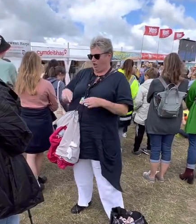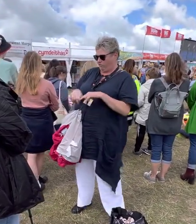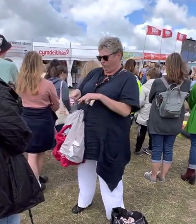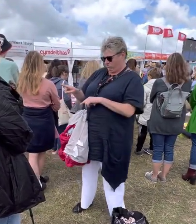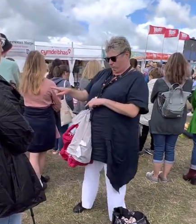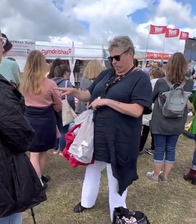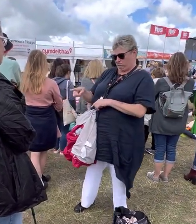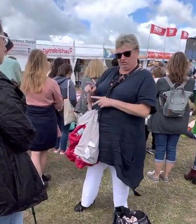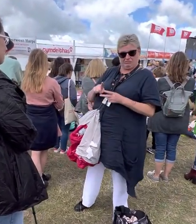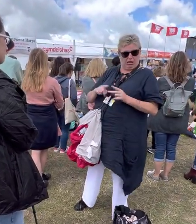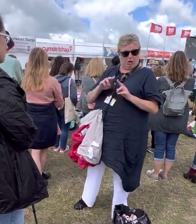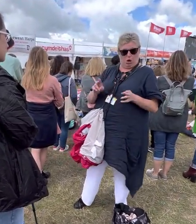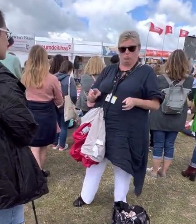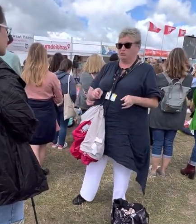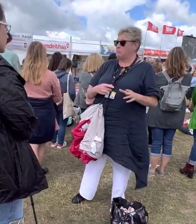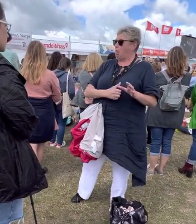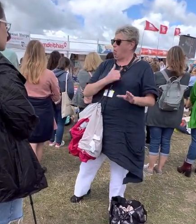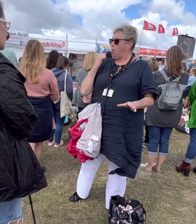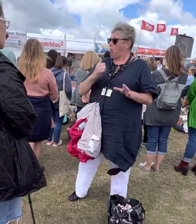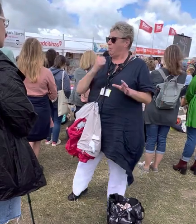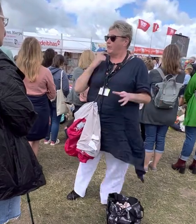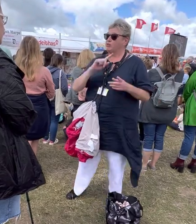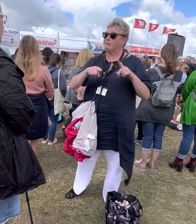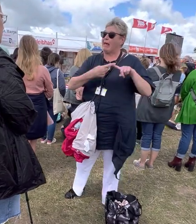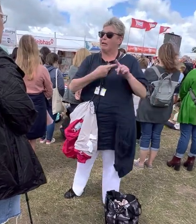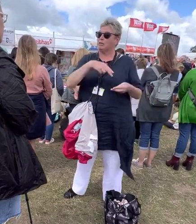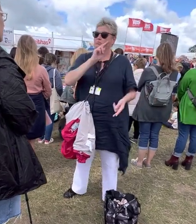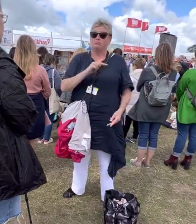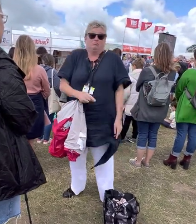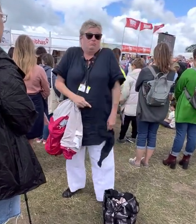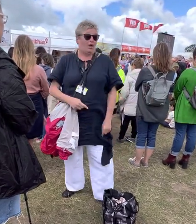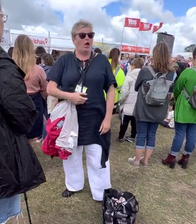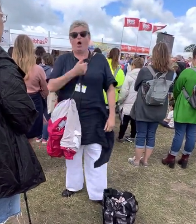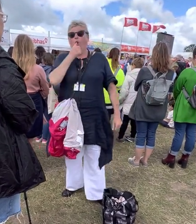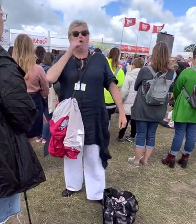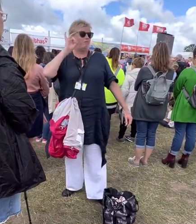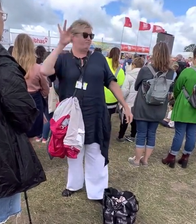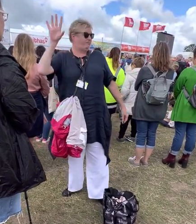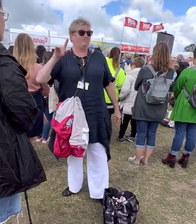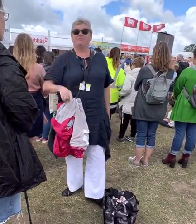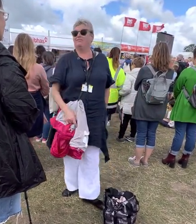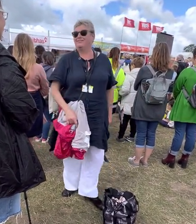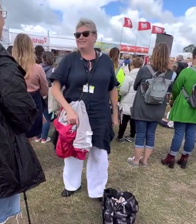ail dai yn gadael oherwydd y treffiant uwch, wel gwynt teg ar eu hôl nhw.